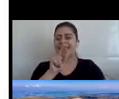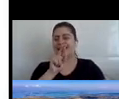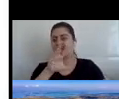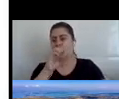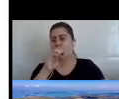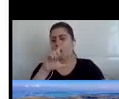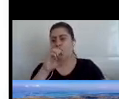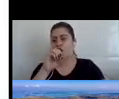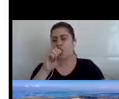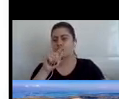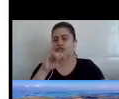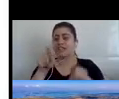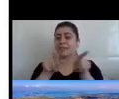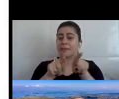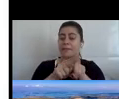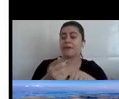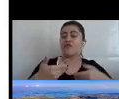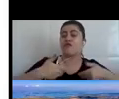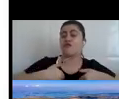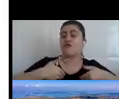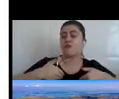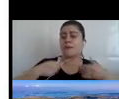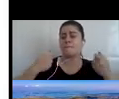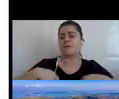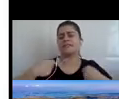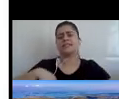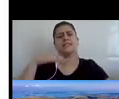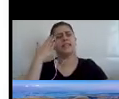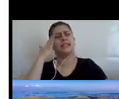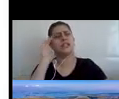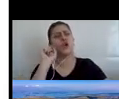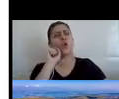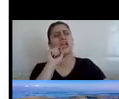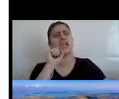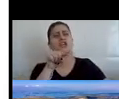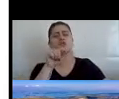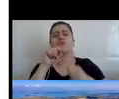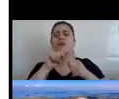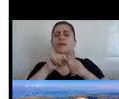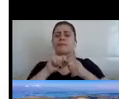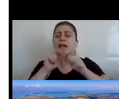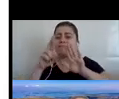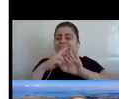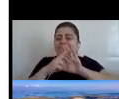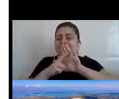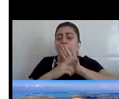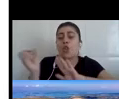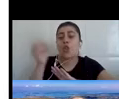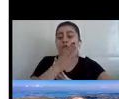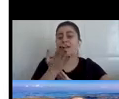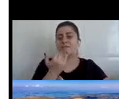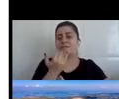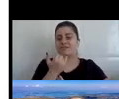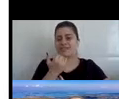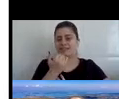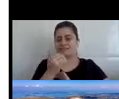teria que entender o que isso configura como novas maneiras de segurança alimentar e soberania alimentar, mas